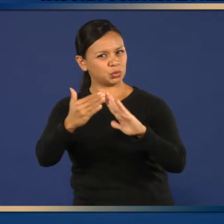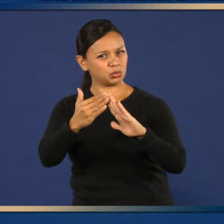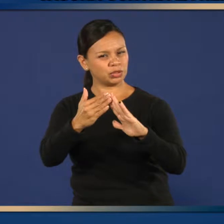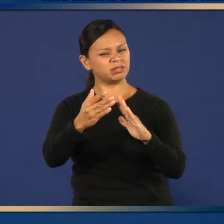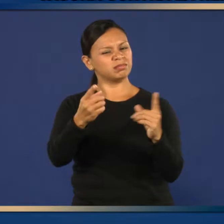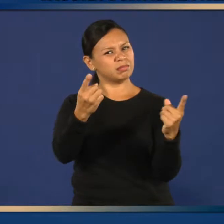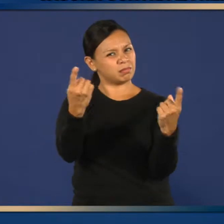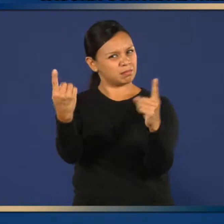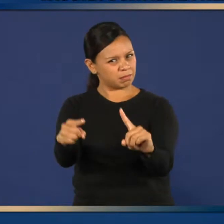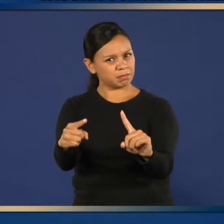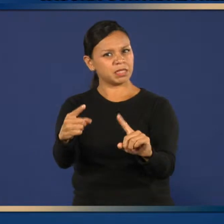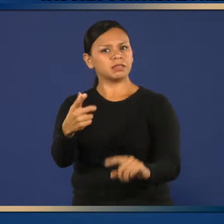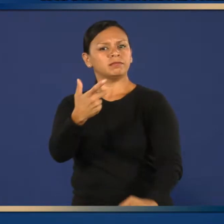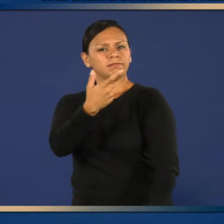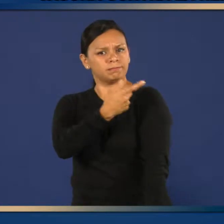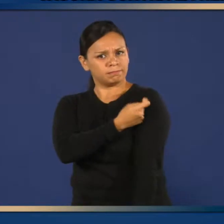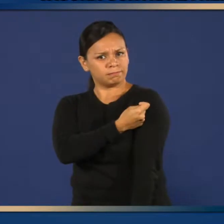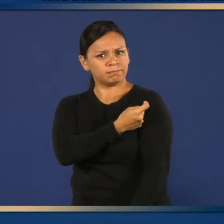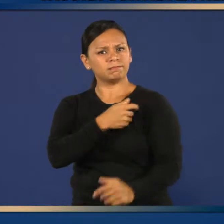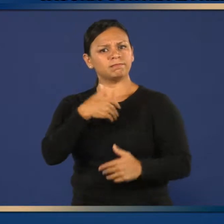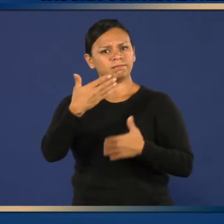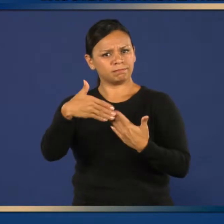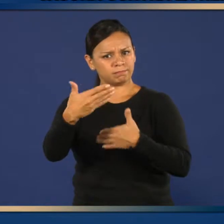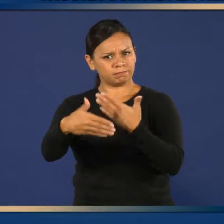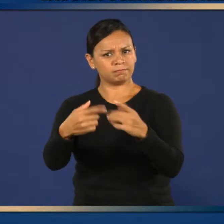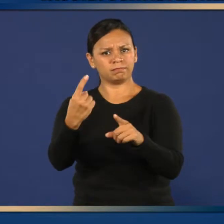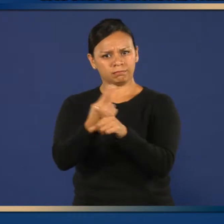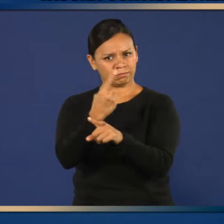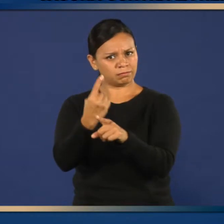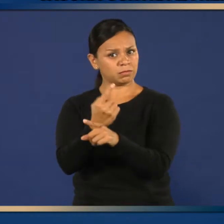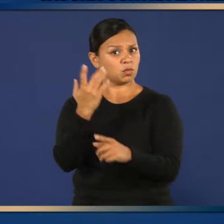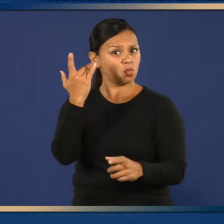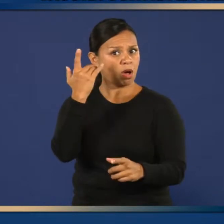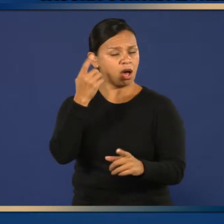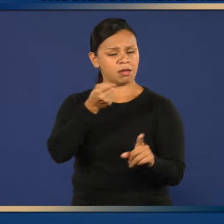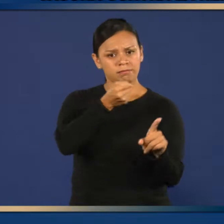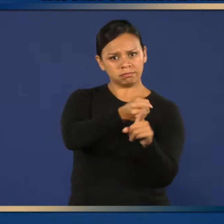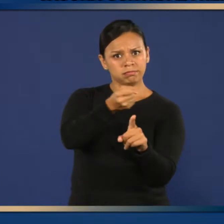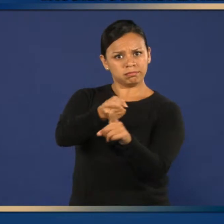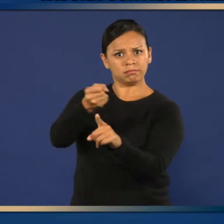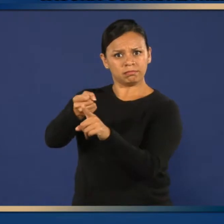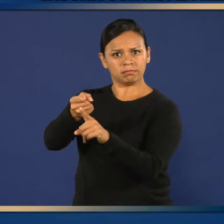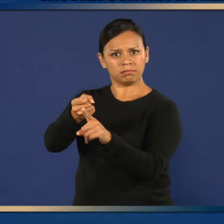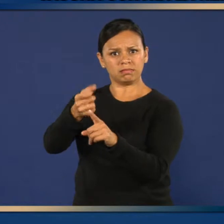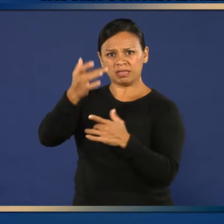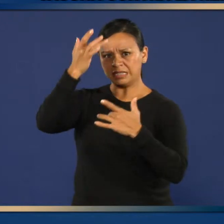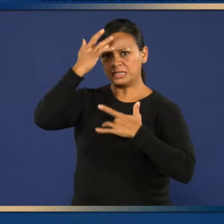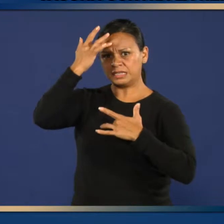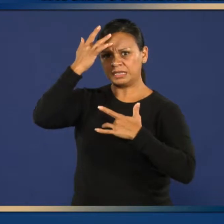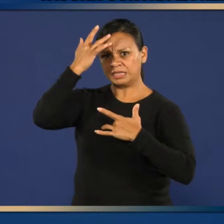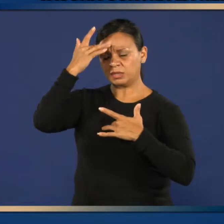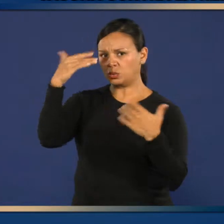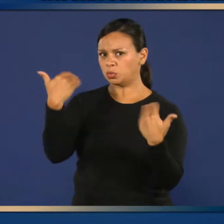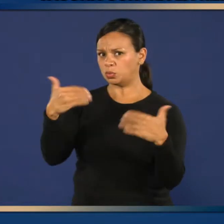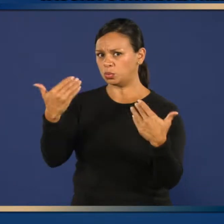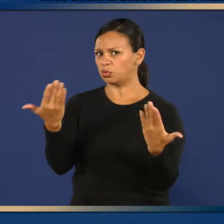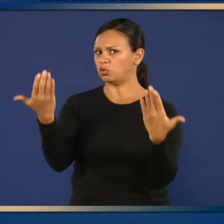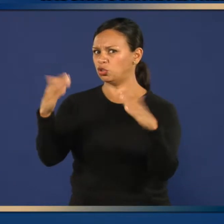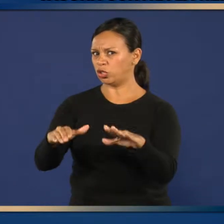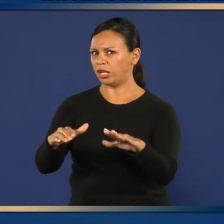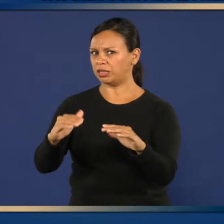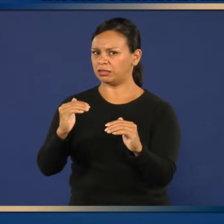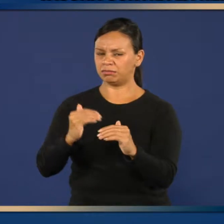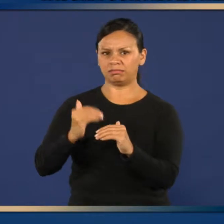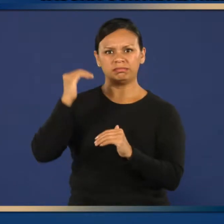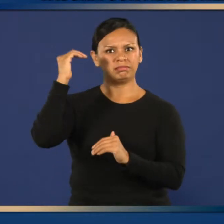comunidades donde se ha establecido la vacunación de rutina a causa de la alta incidencia de la